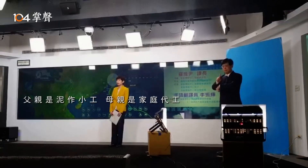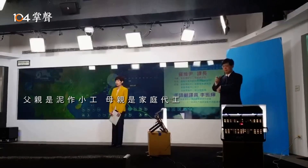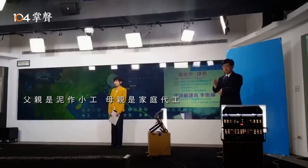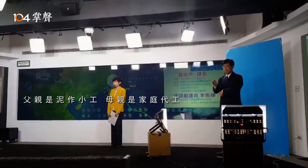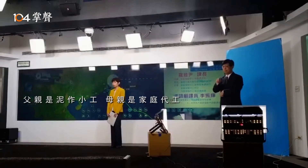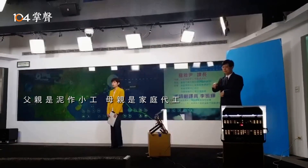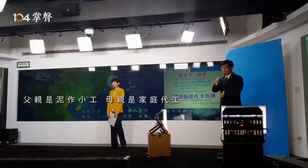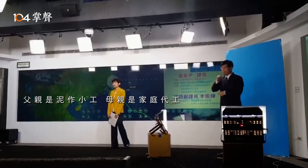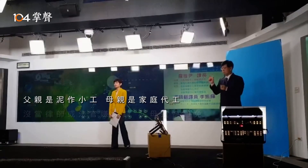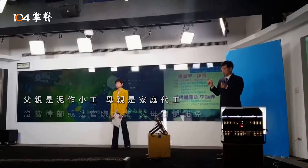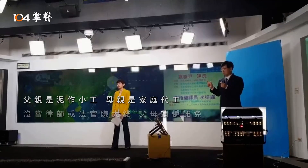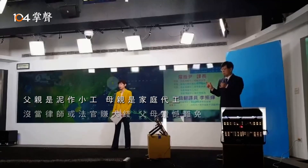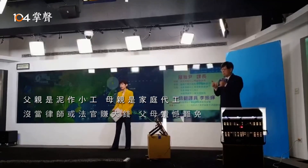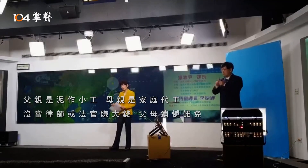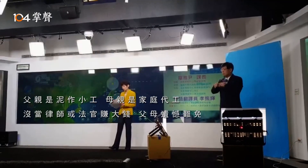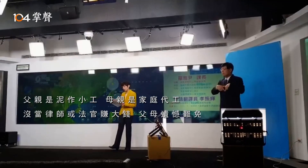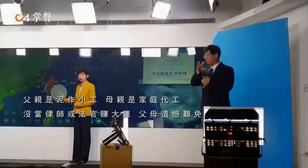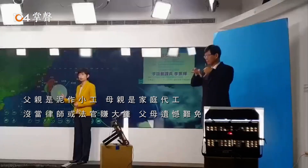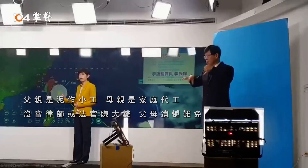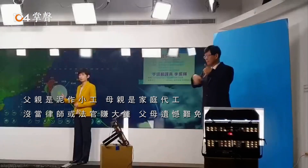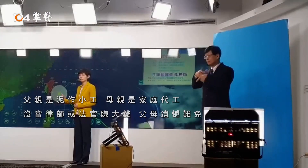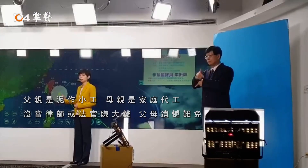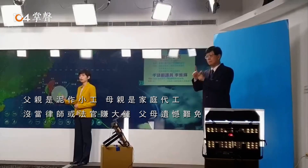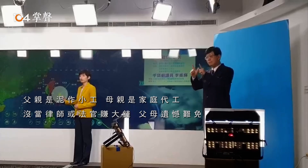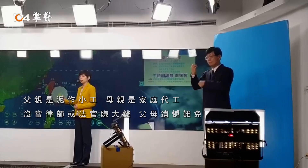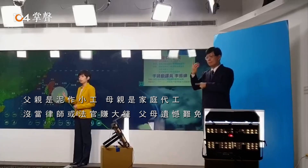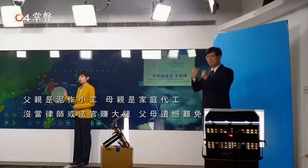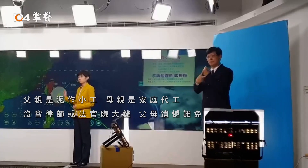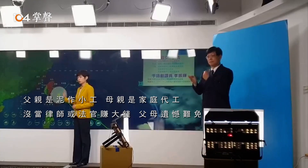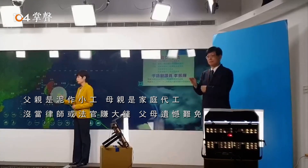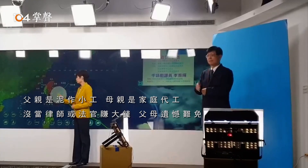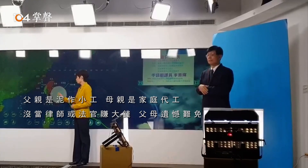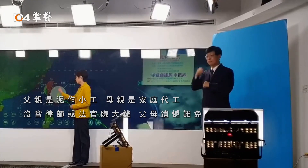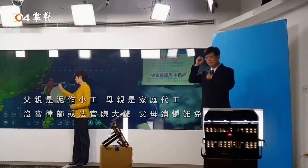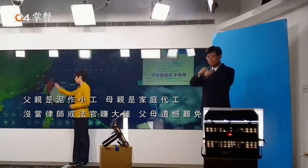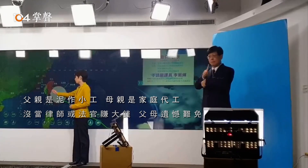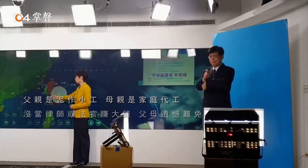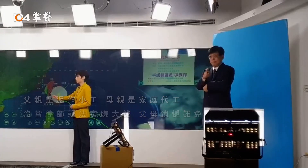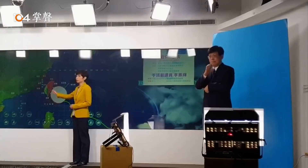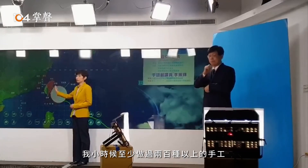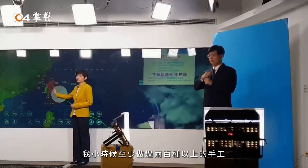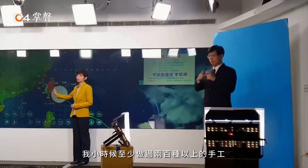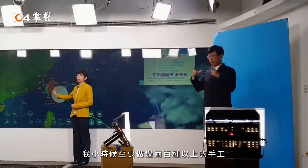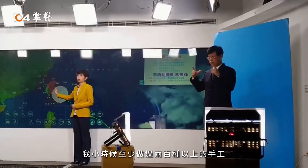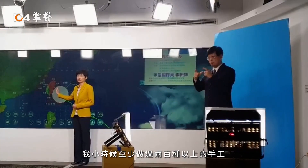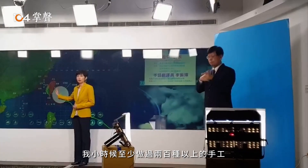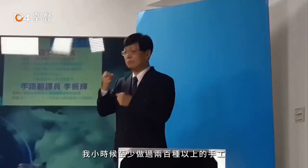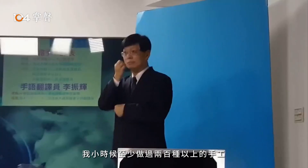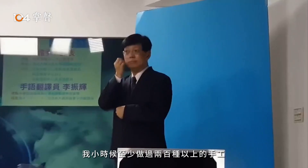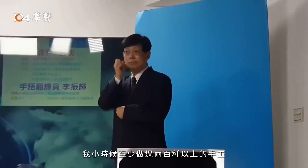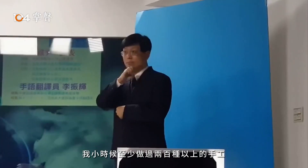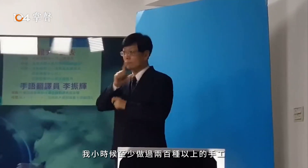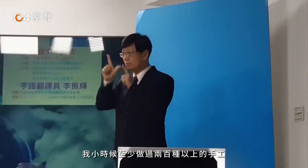工，母亲是家庭代工，没当律师或法官赚大钱，父母遗憾难免。 我小时候至少做